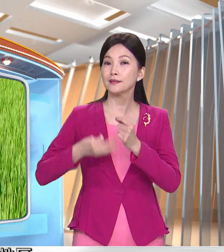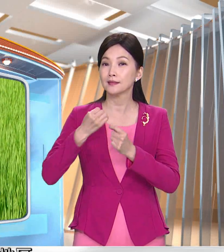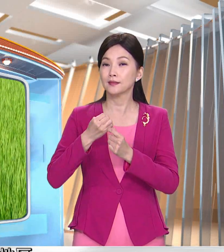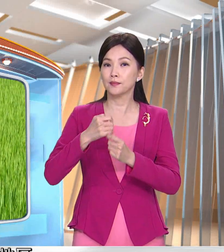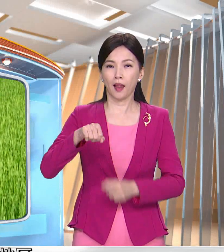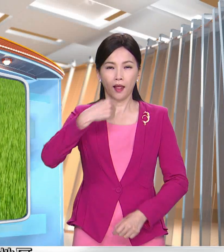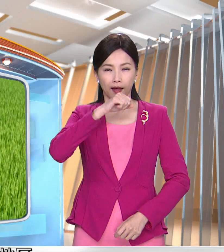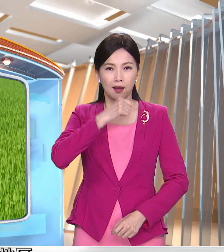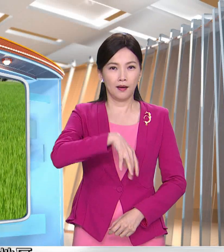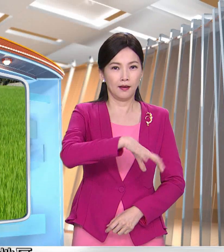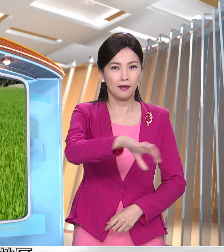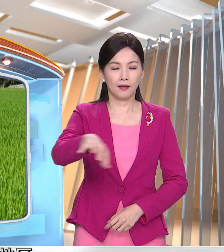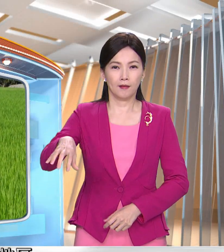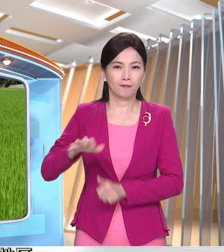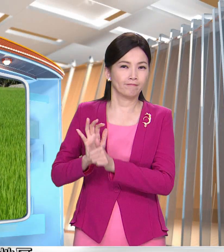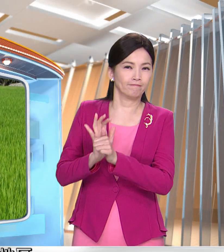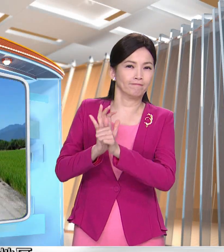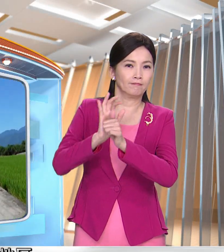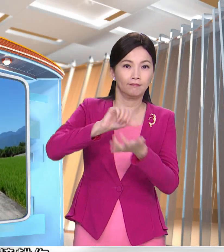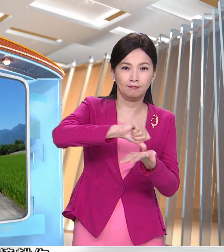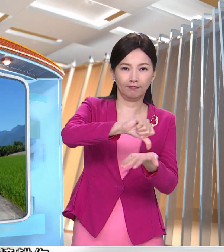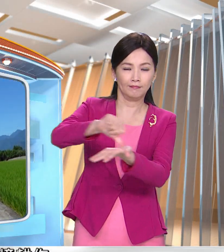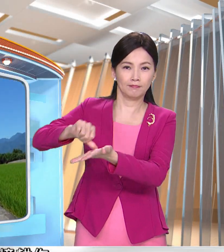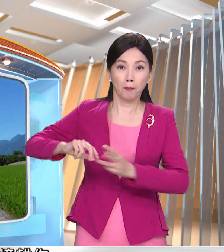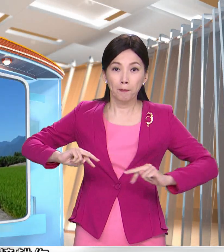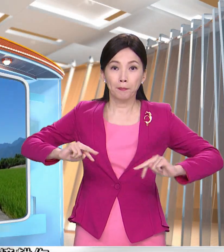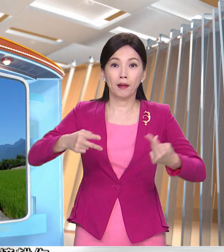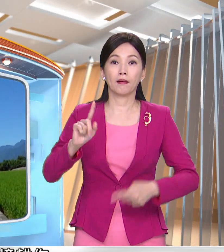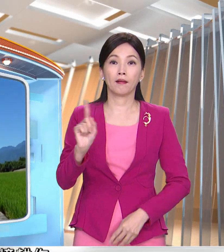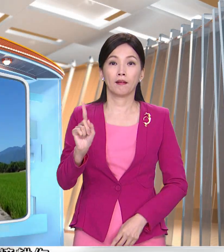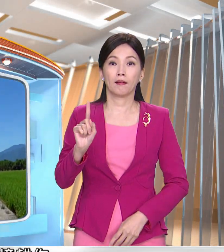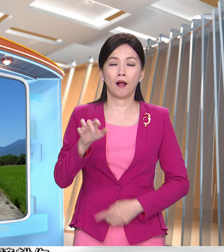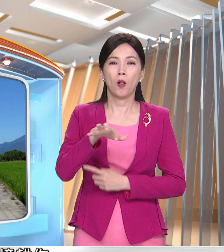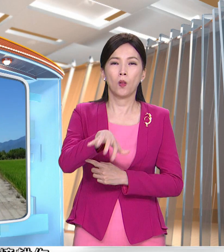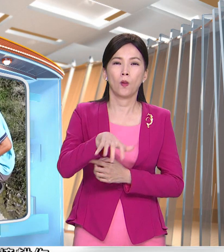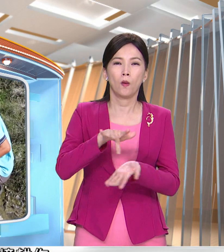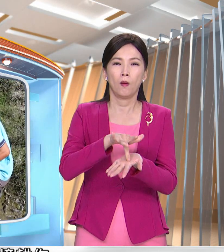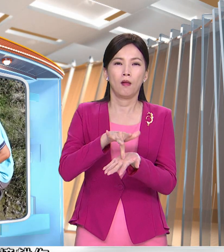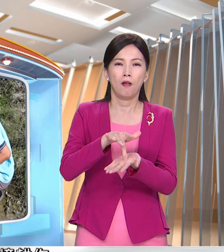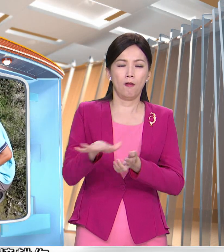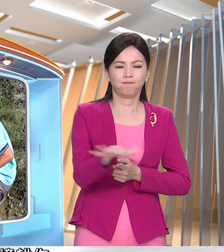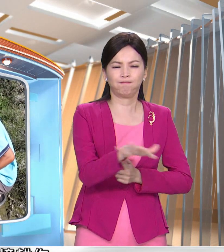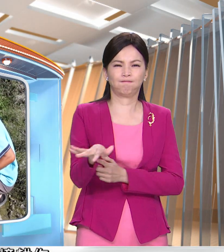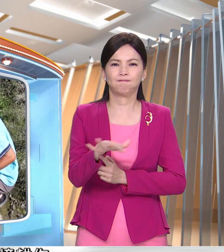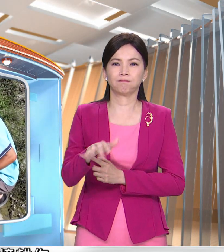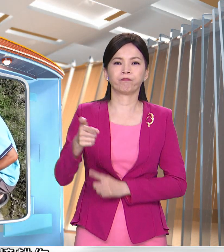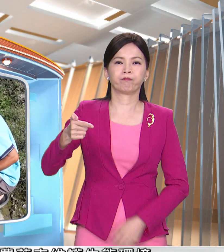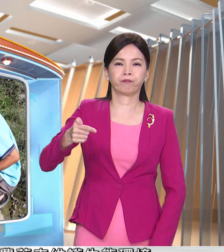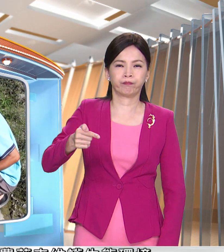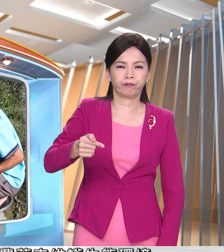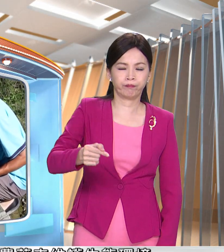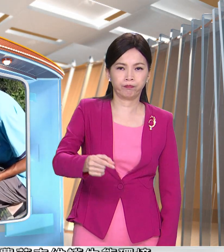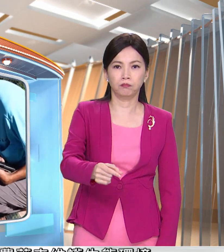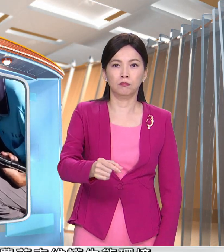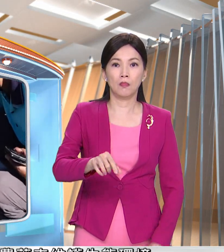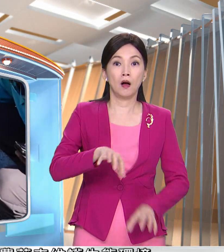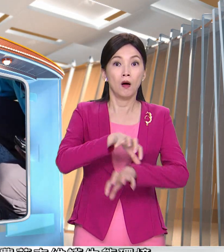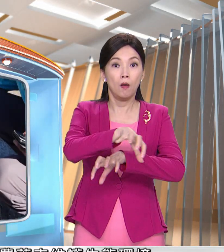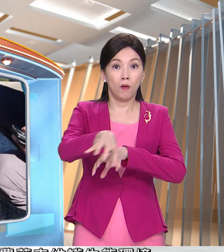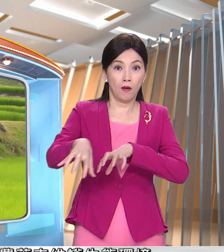近年来，台湾许多地区都在推广友善环境耕作，希望以减少使用